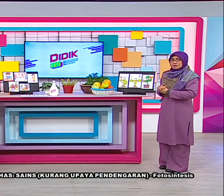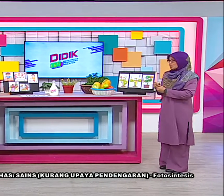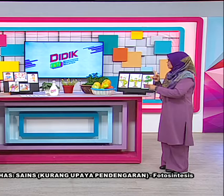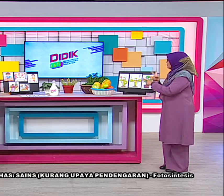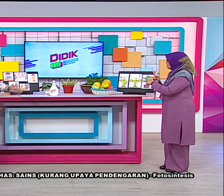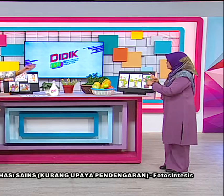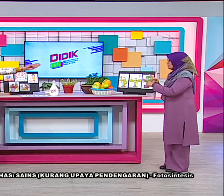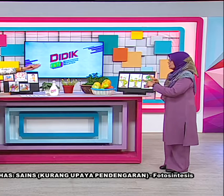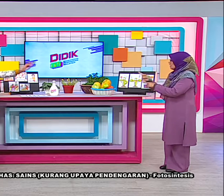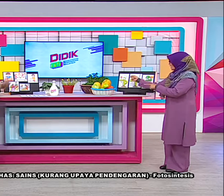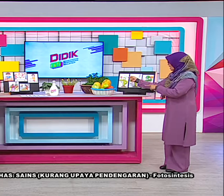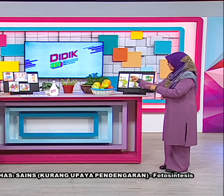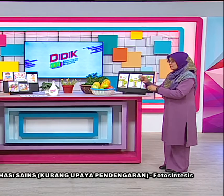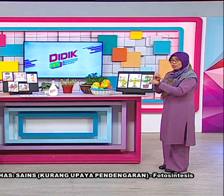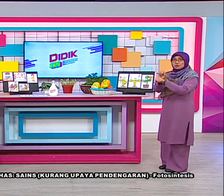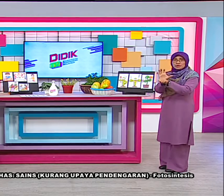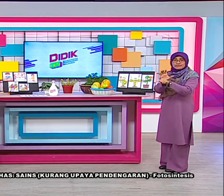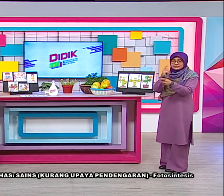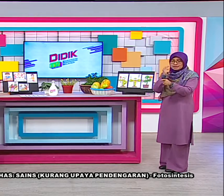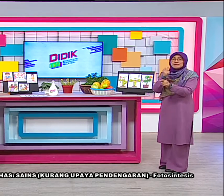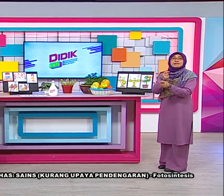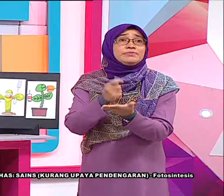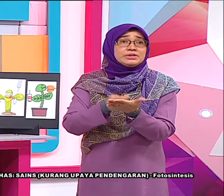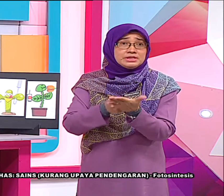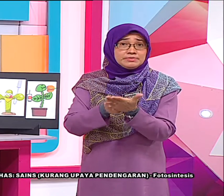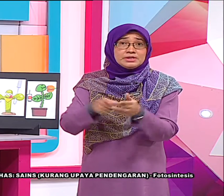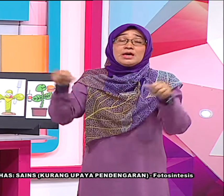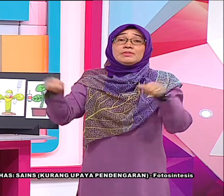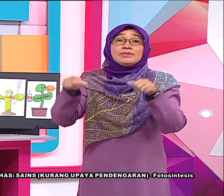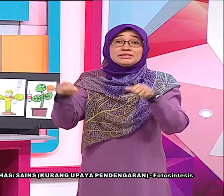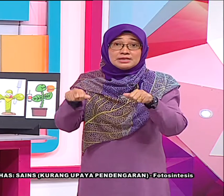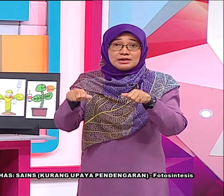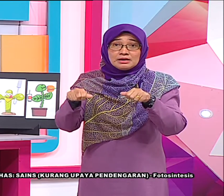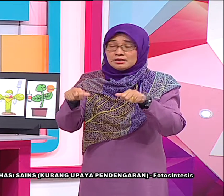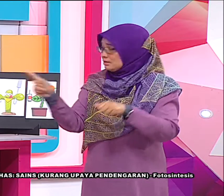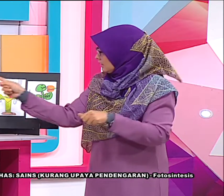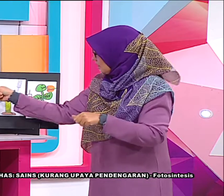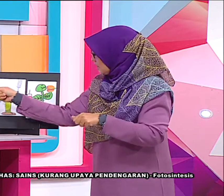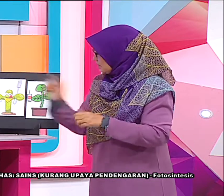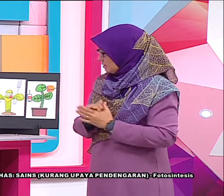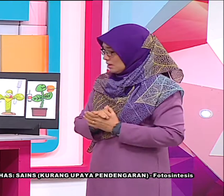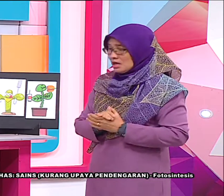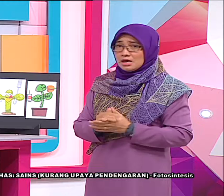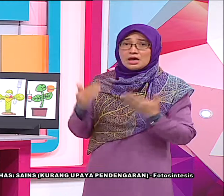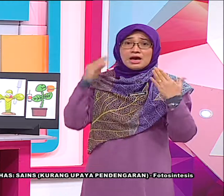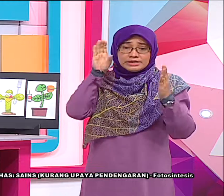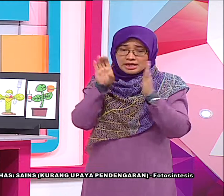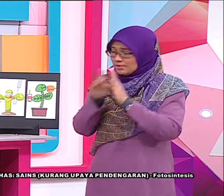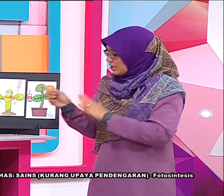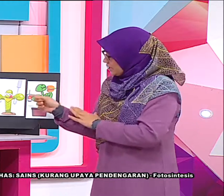Google kece Gowa ini Pokoknya terus tiba-tiba memasak nih Wah ada gambar